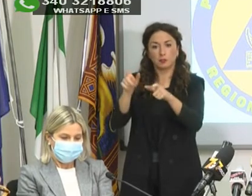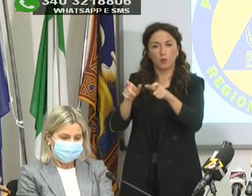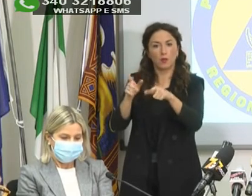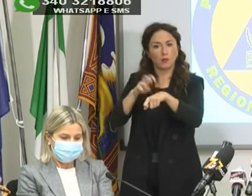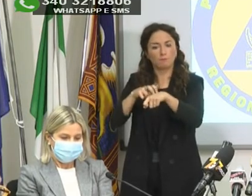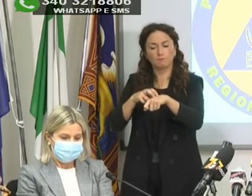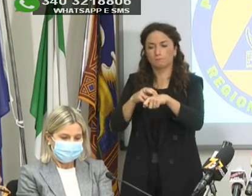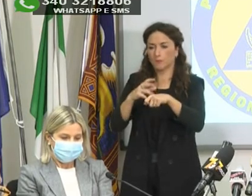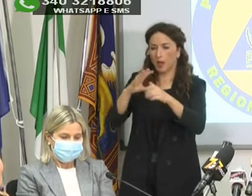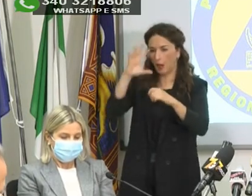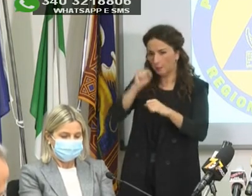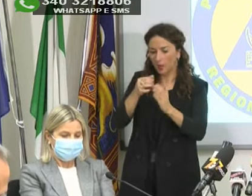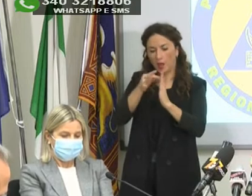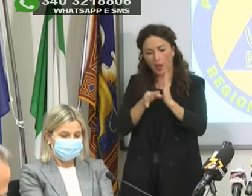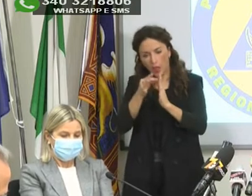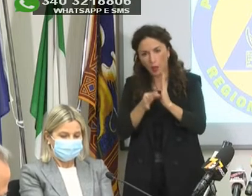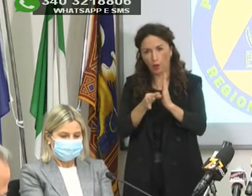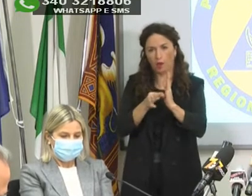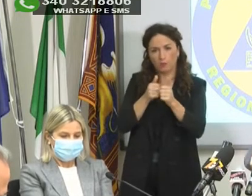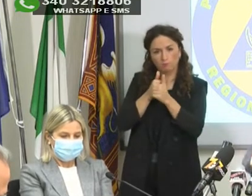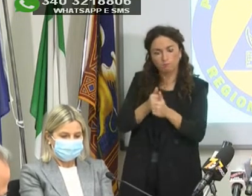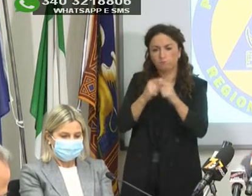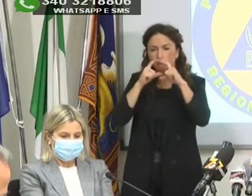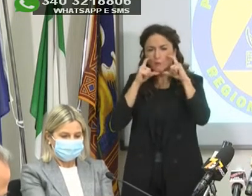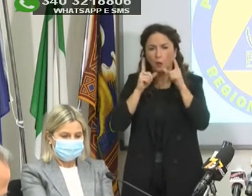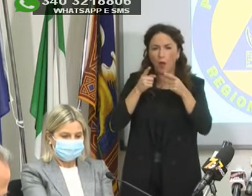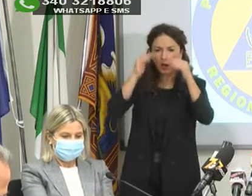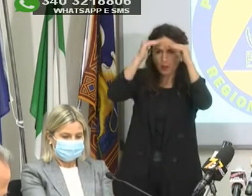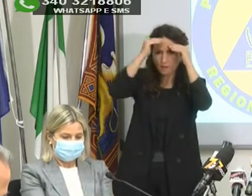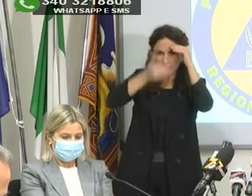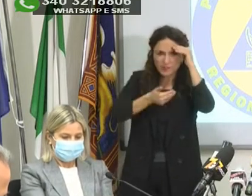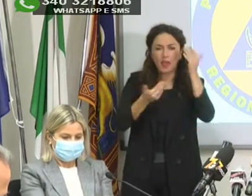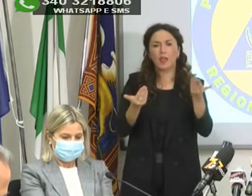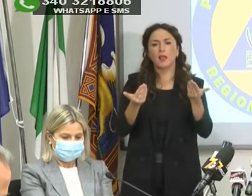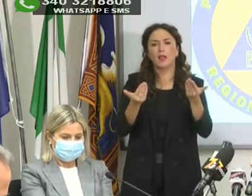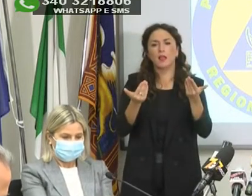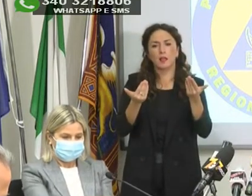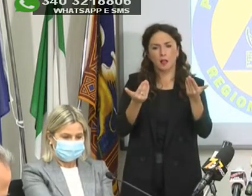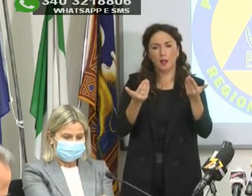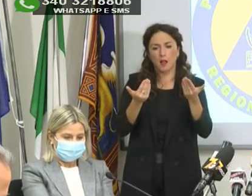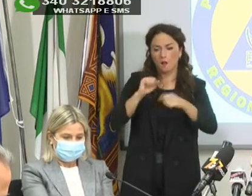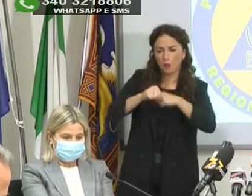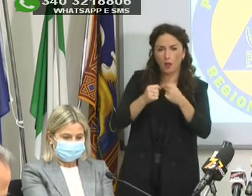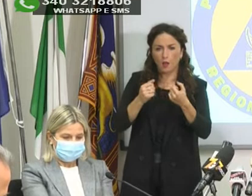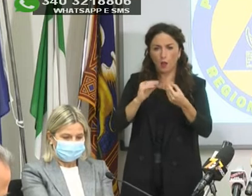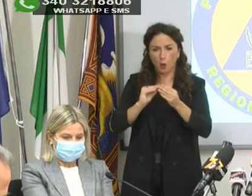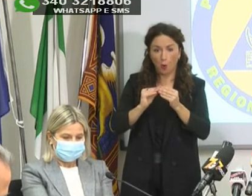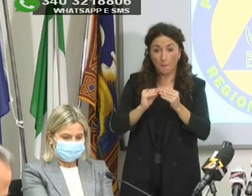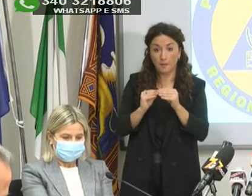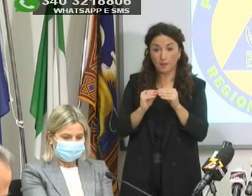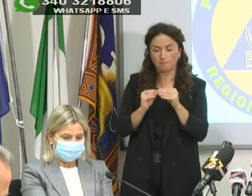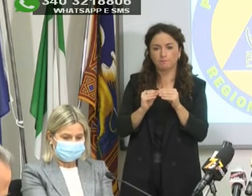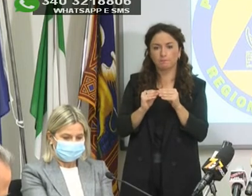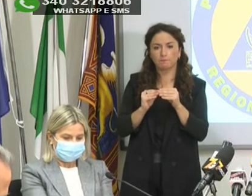sono le regole di protocollo, no? Che tipo di mascherina, la visiera, cosa, e le robe che devono fare, una